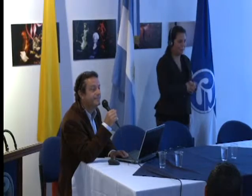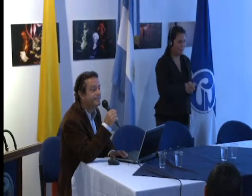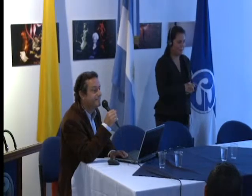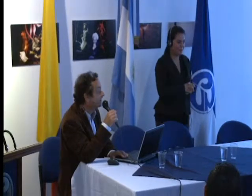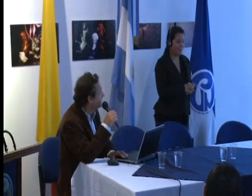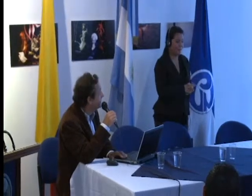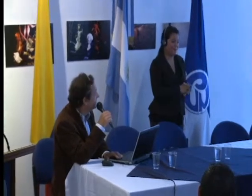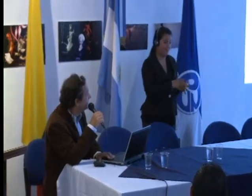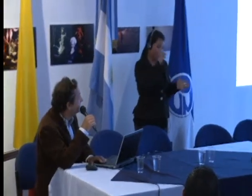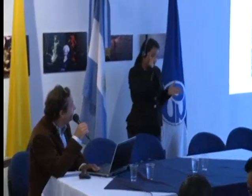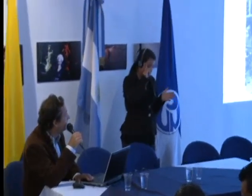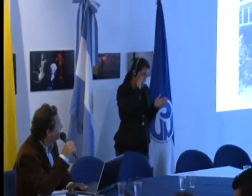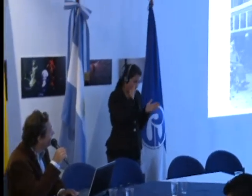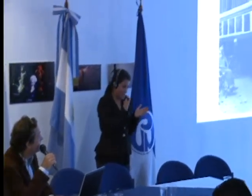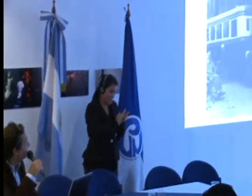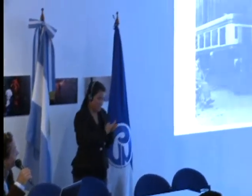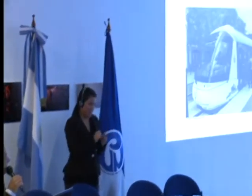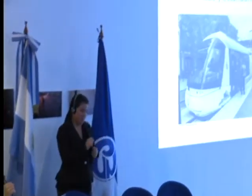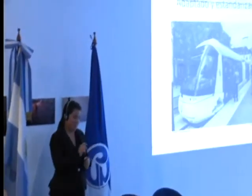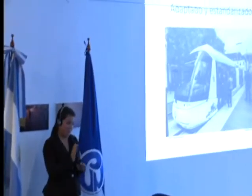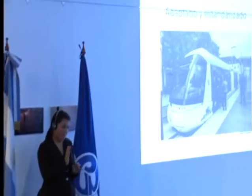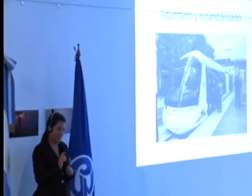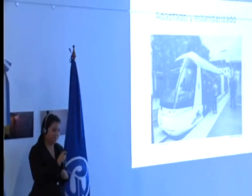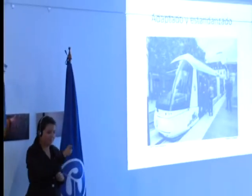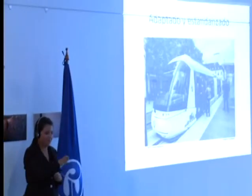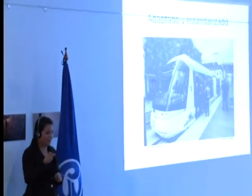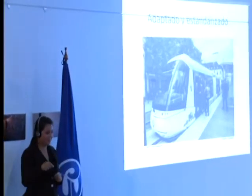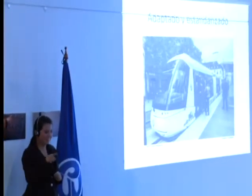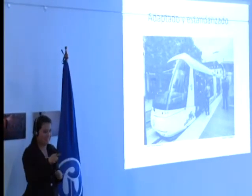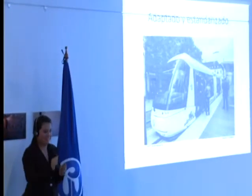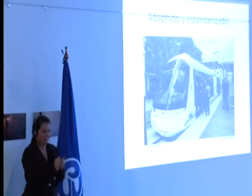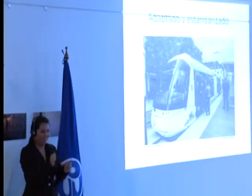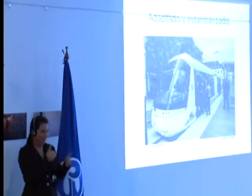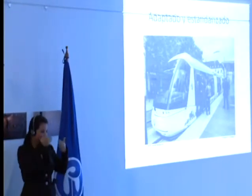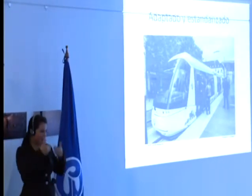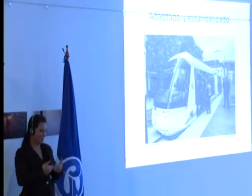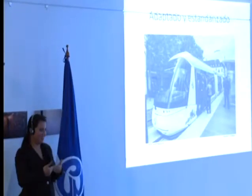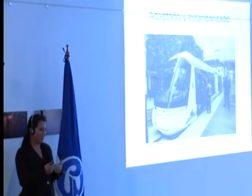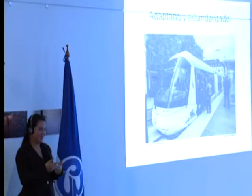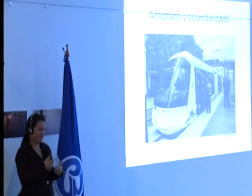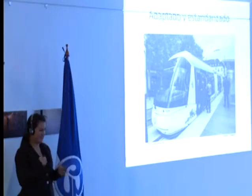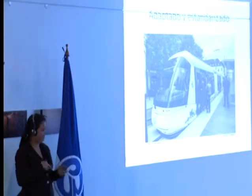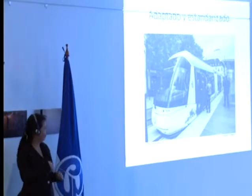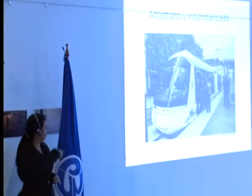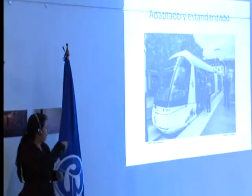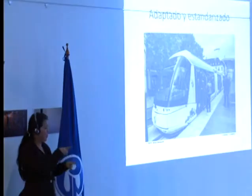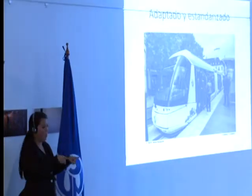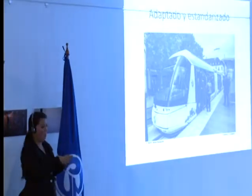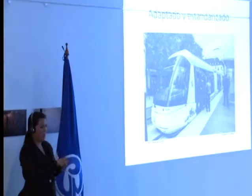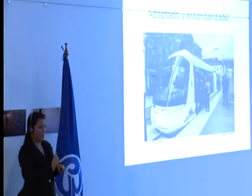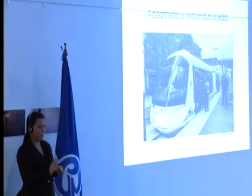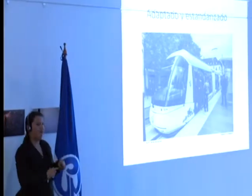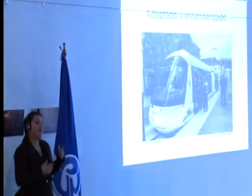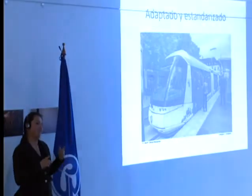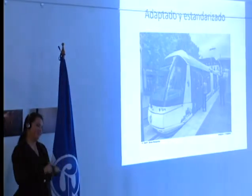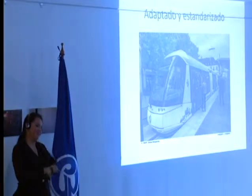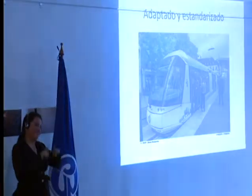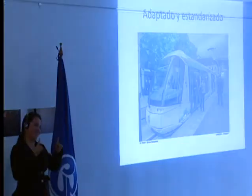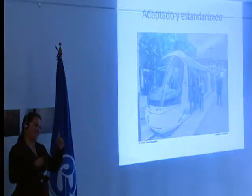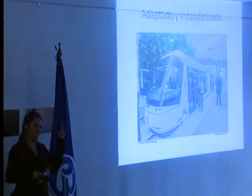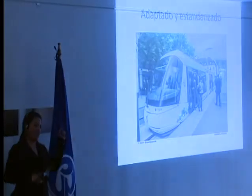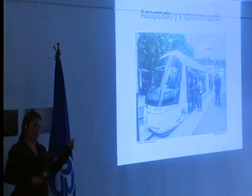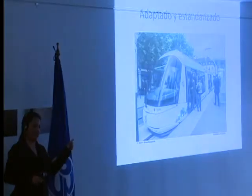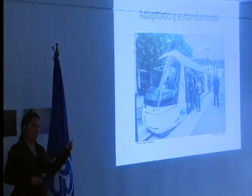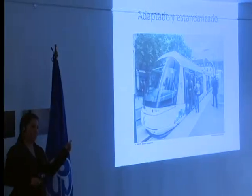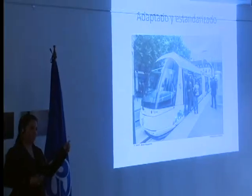y creo que las personas que no están en discapacidad no subirían de esta manera y aquí lo